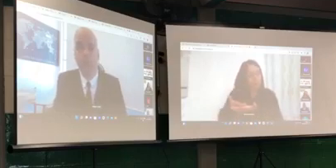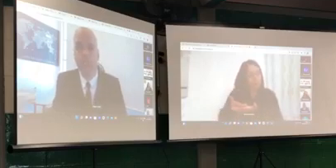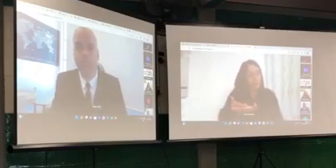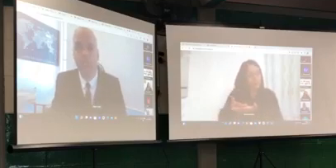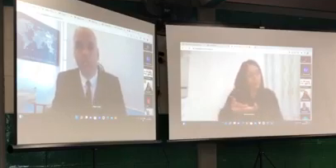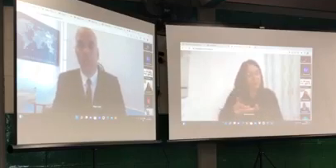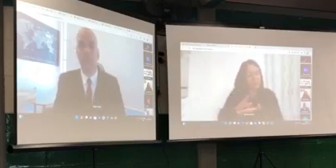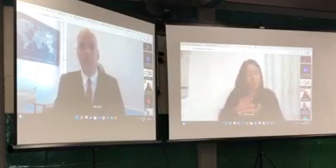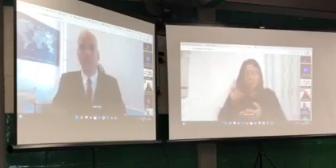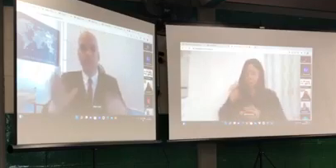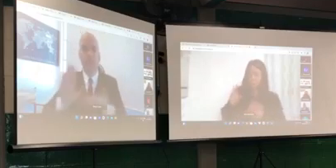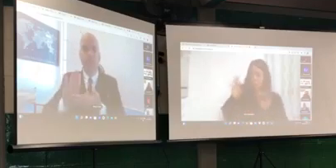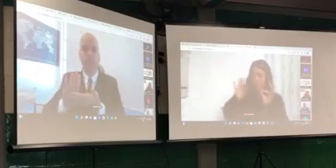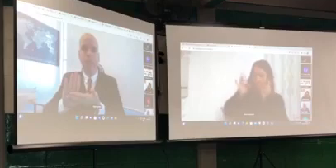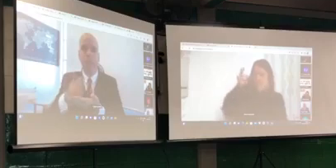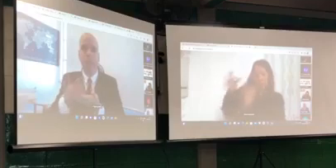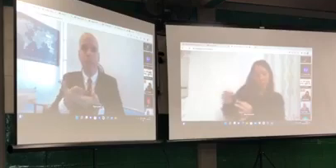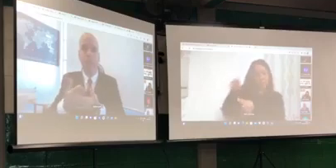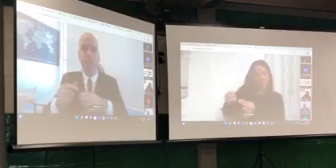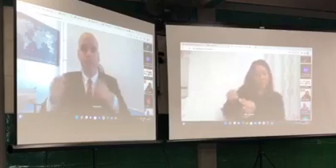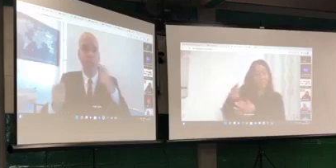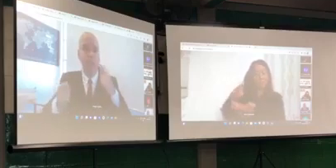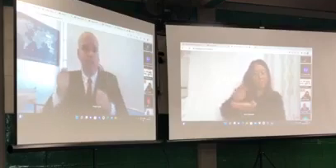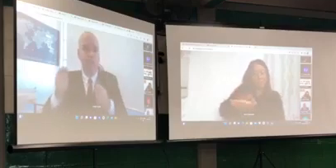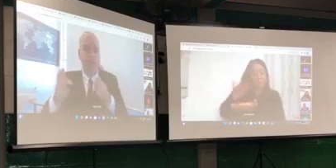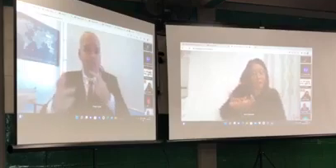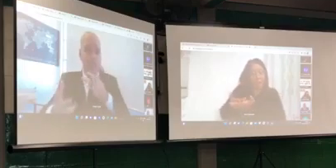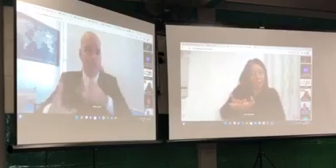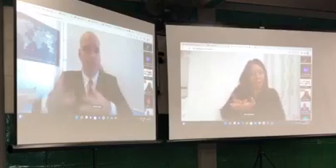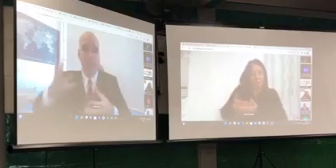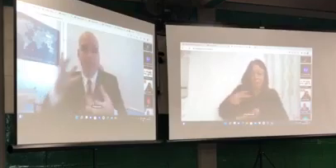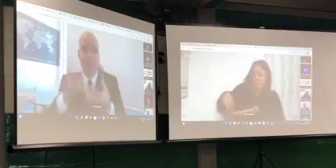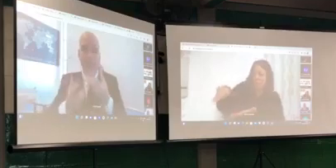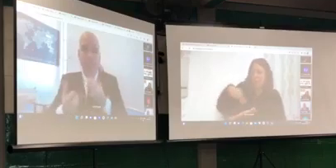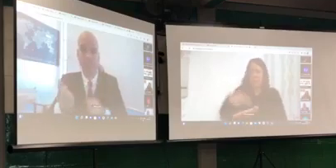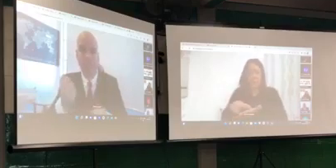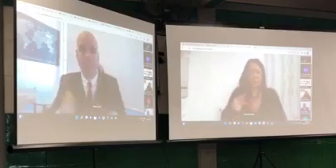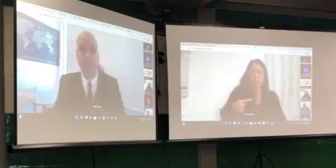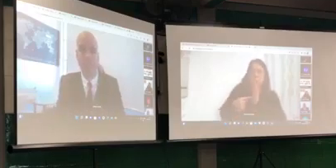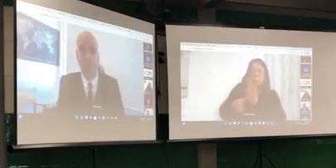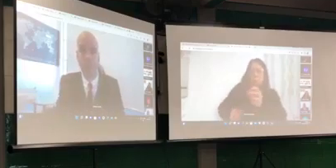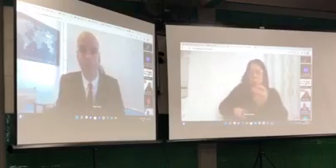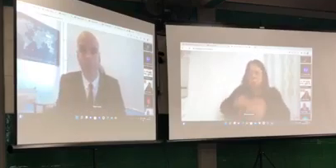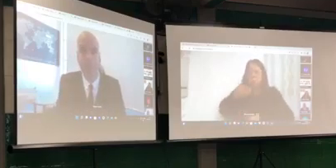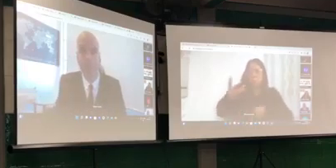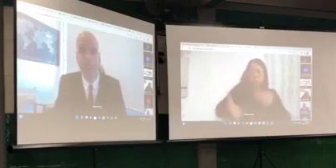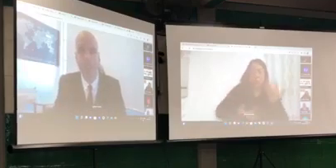a cena, porque além de traduzir, interpretar, ela estava dançando, ela estava trazendo essa coisa. A Ivete